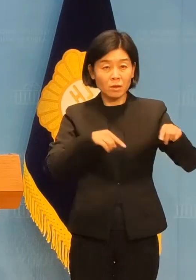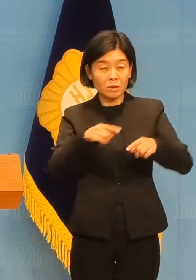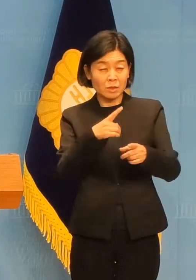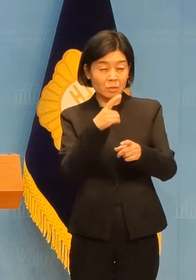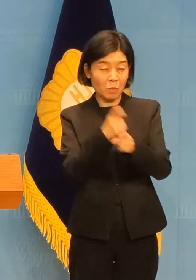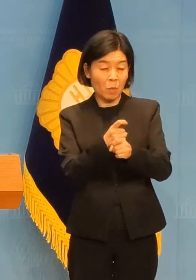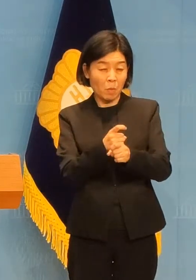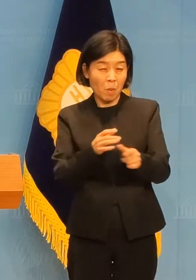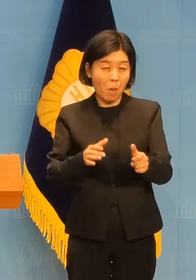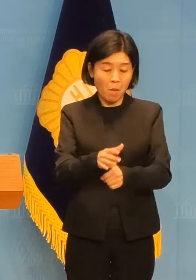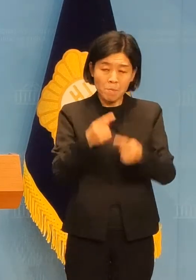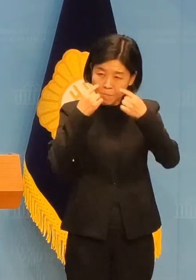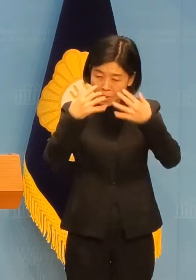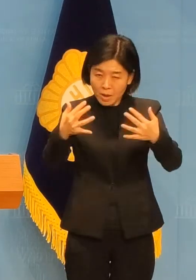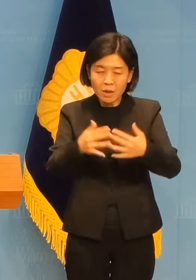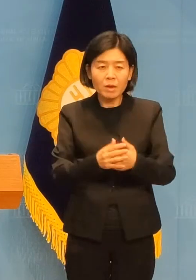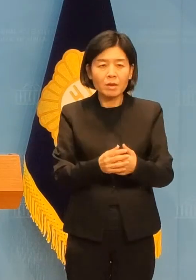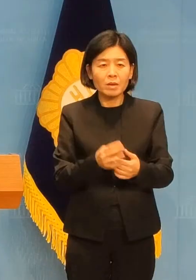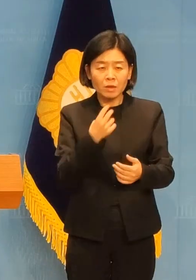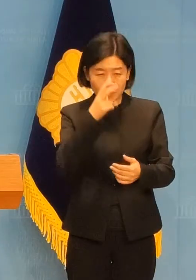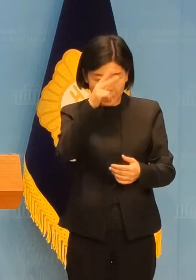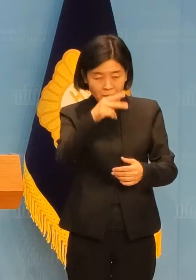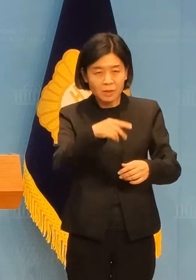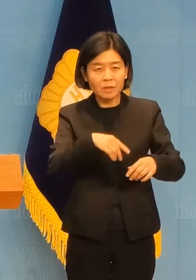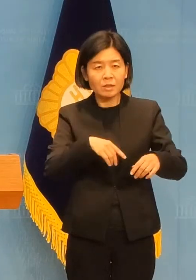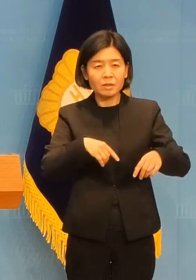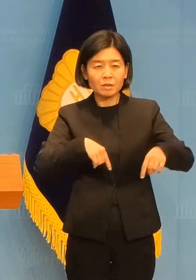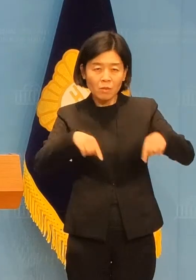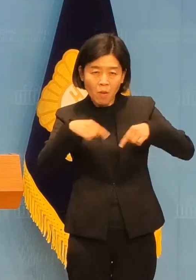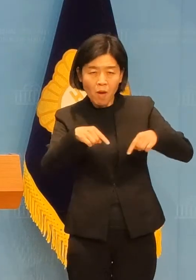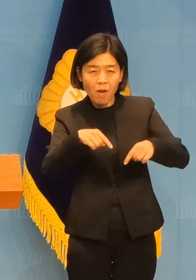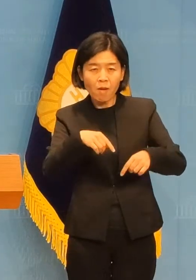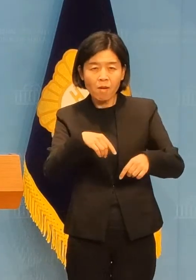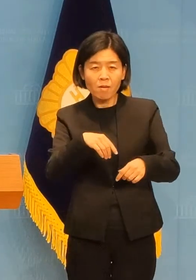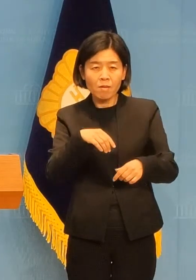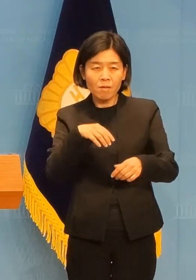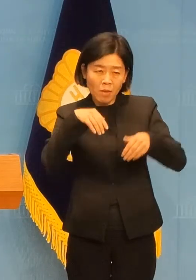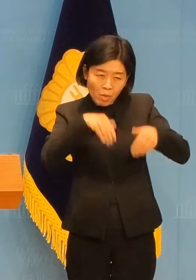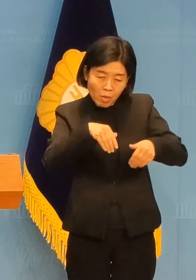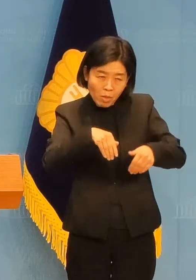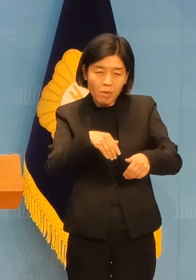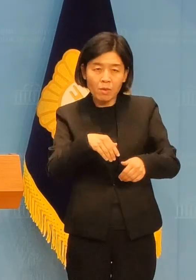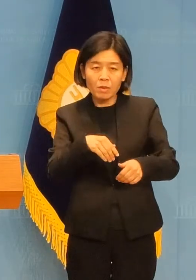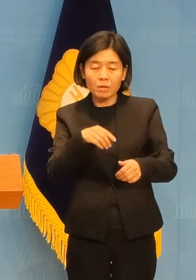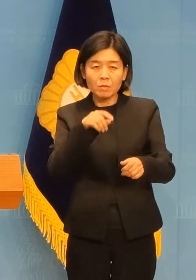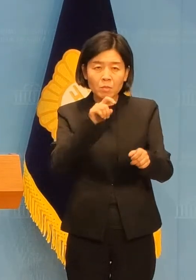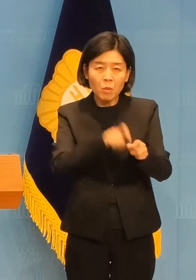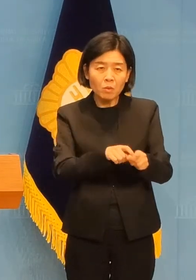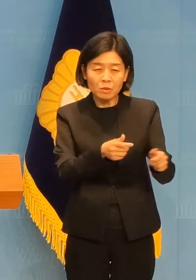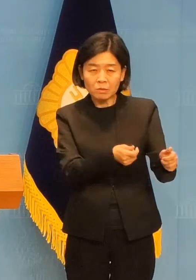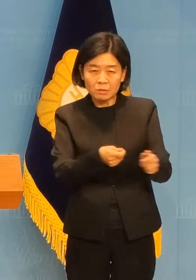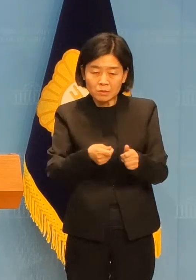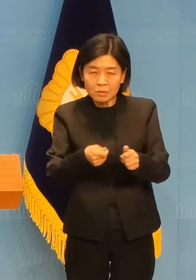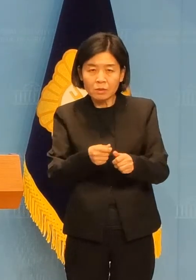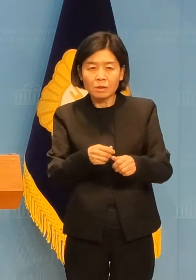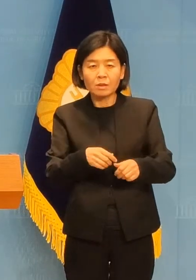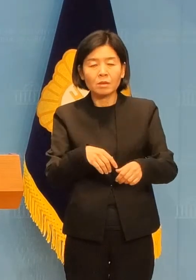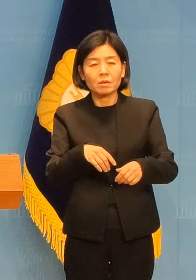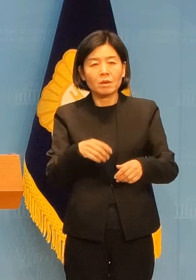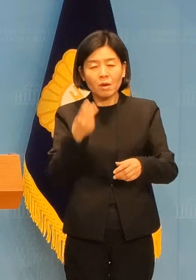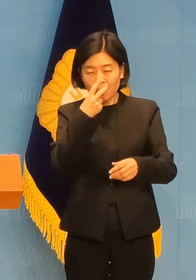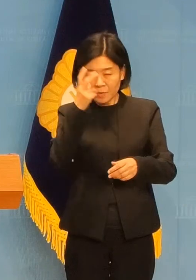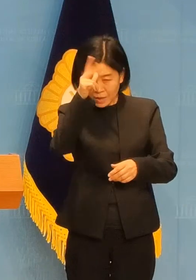보복이자 검찰을 정권의 신효로 만들기 위한 검사 길들이기, 검찰